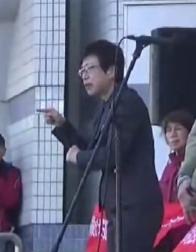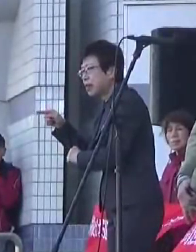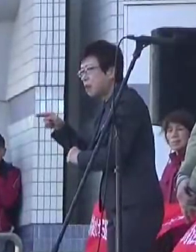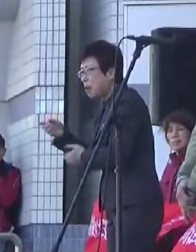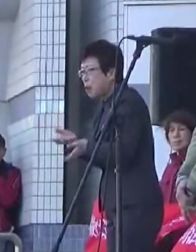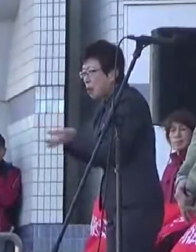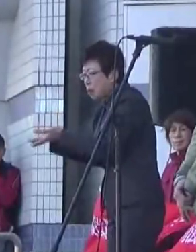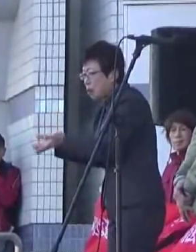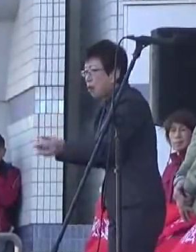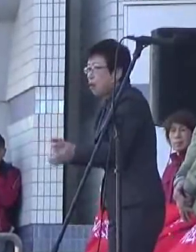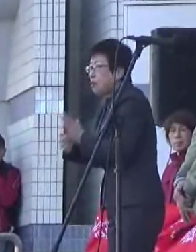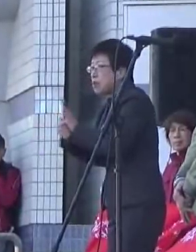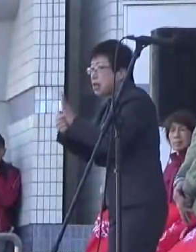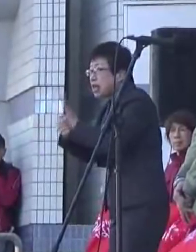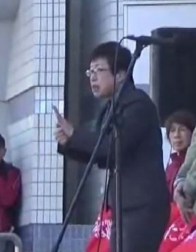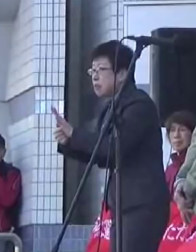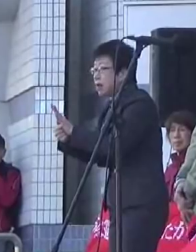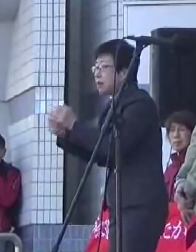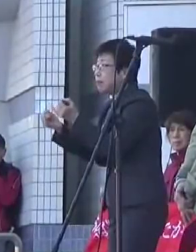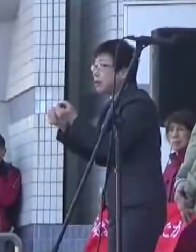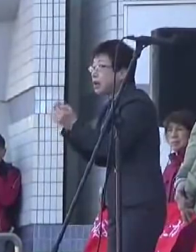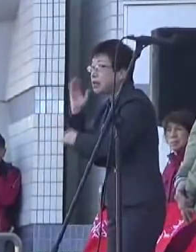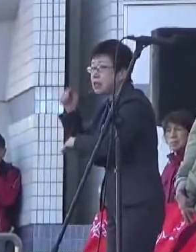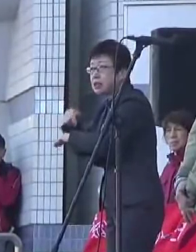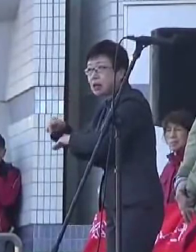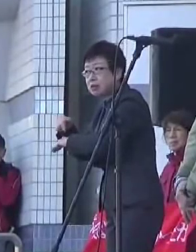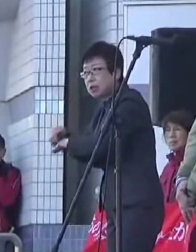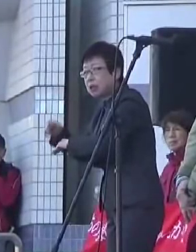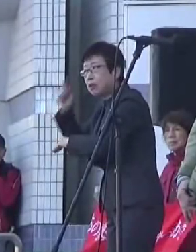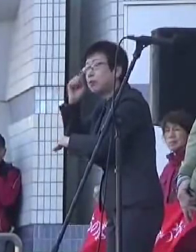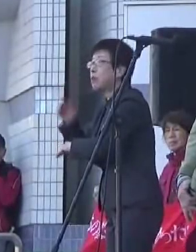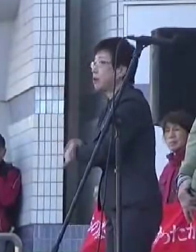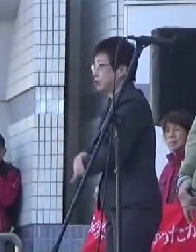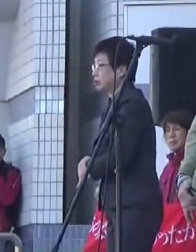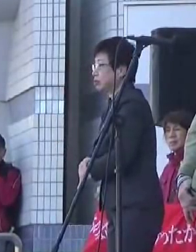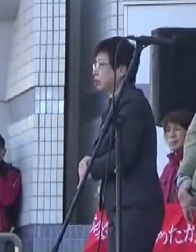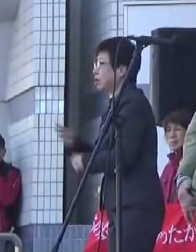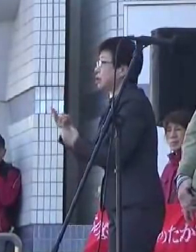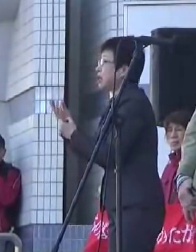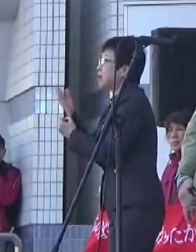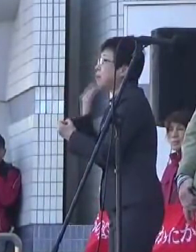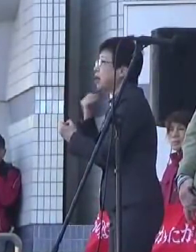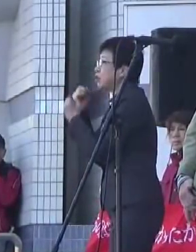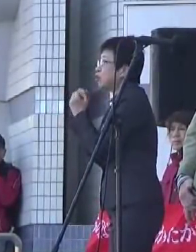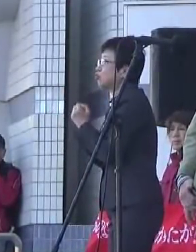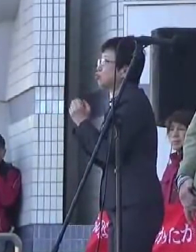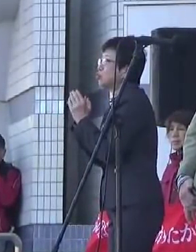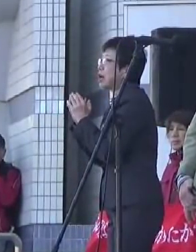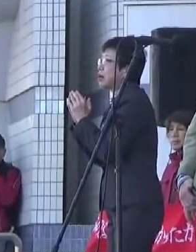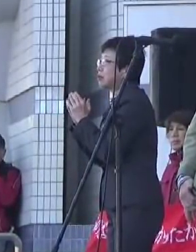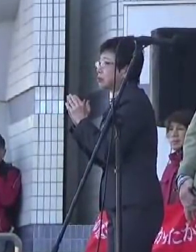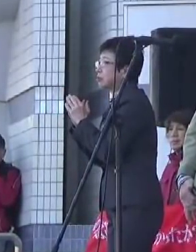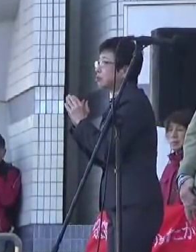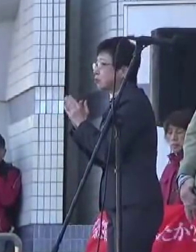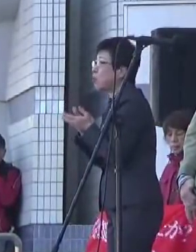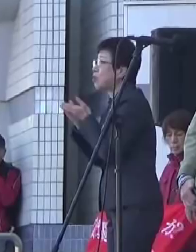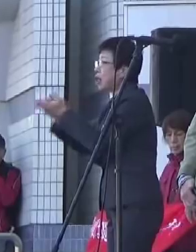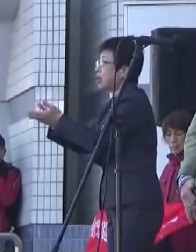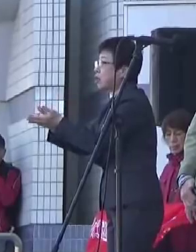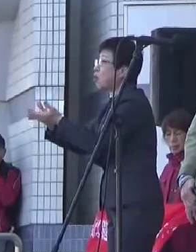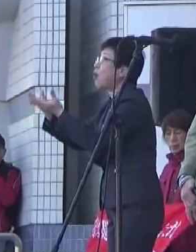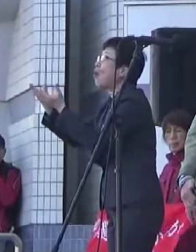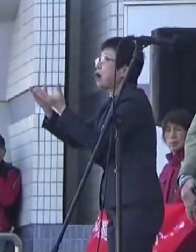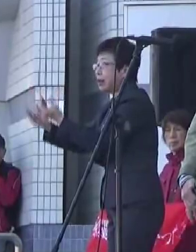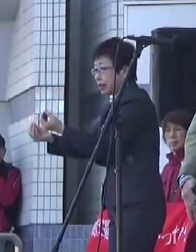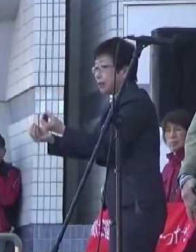ような政策を取られていると思っております。で、2年前の住宅の提供打ち切り、